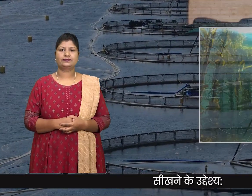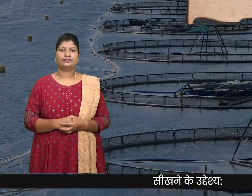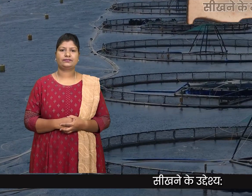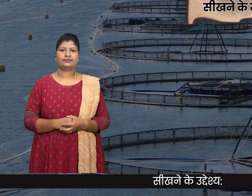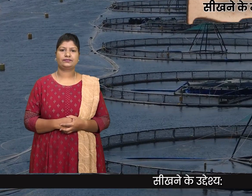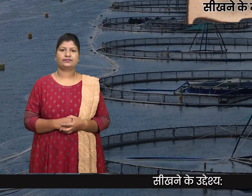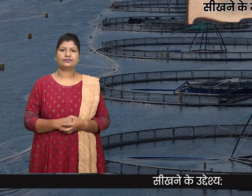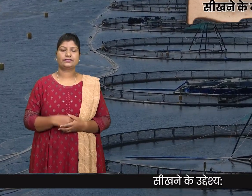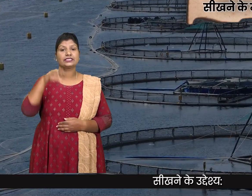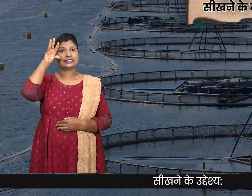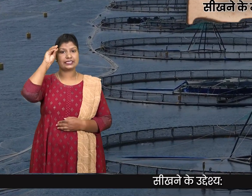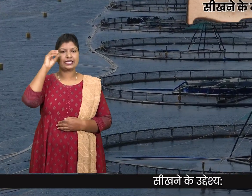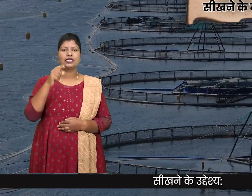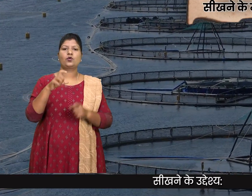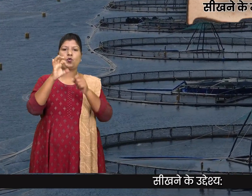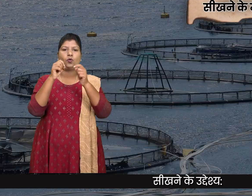सीखने के उद्देश्य।